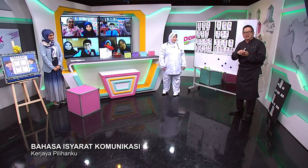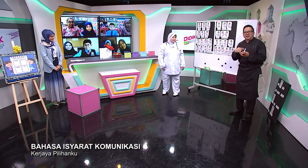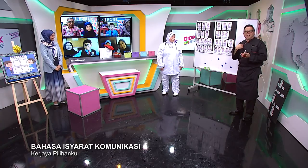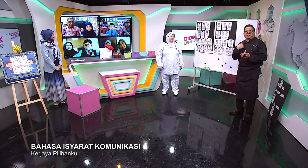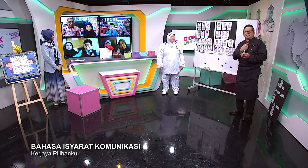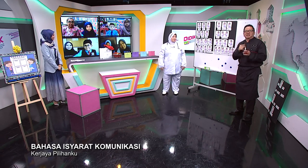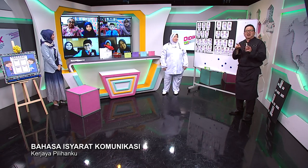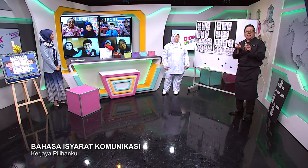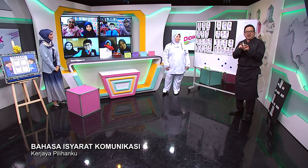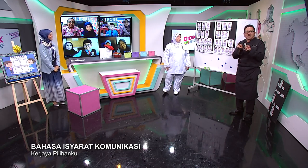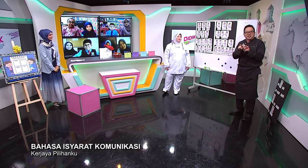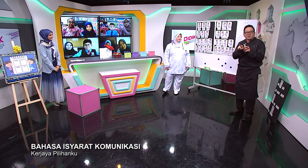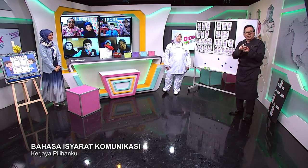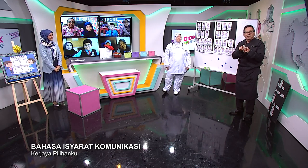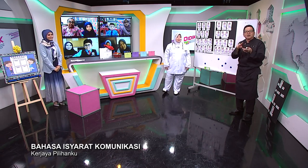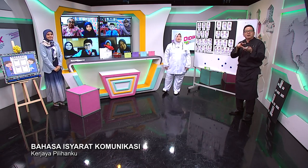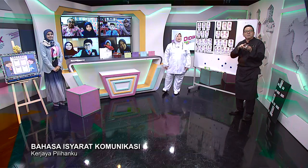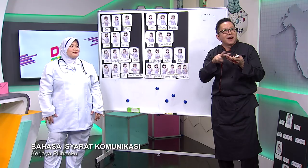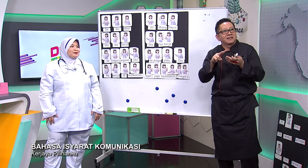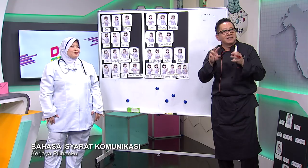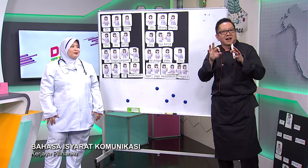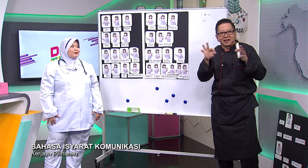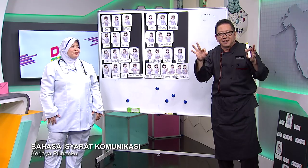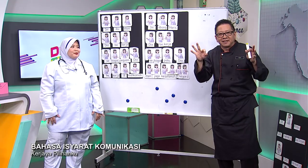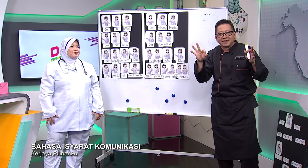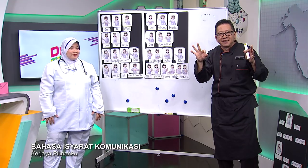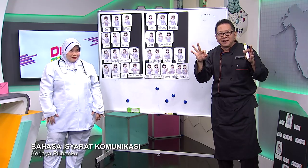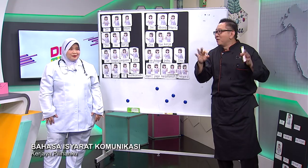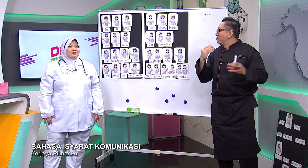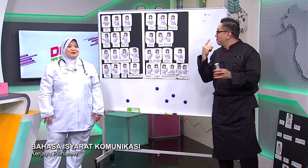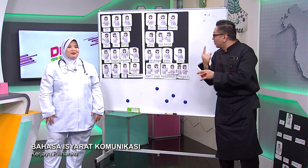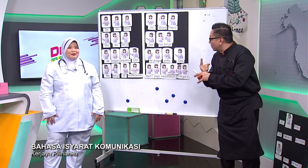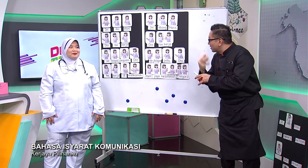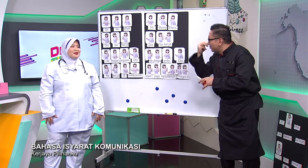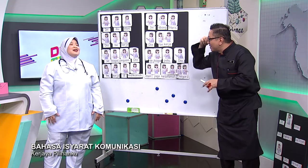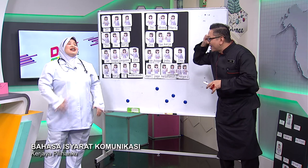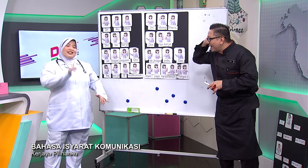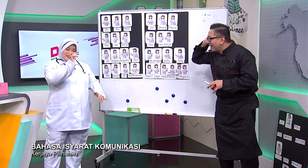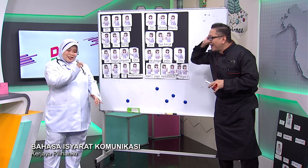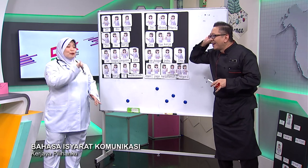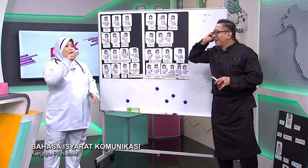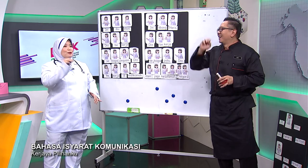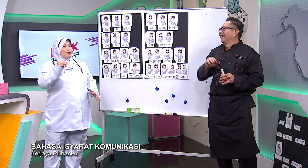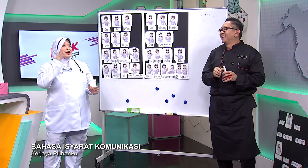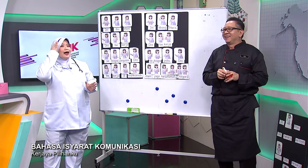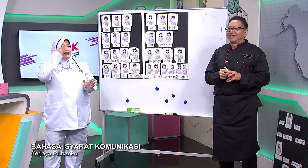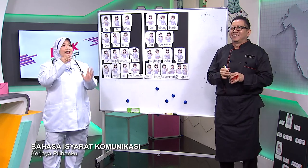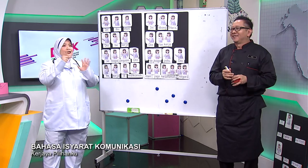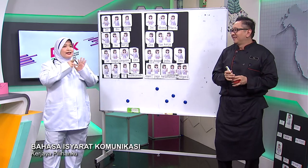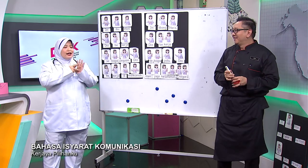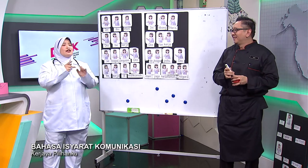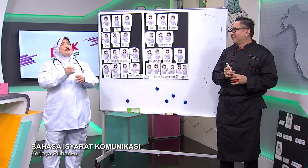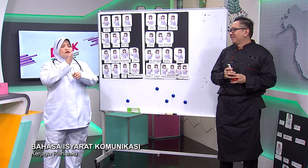ini, kita akan sama-sama baca ayat. Betul, Cikgu Miza? Ya, murid-murid